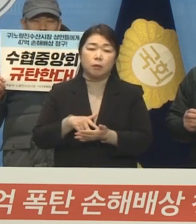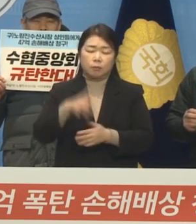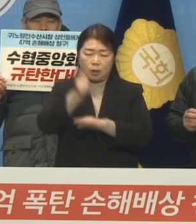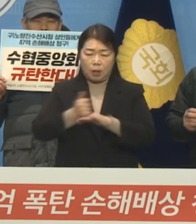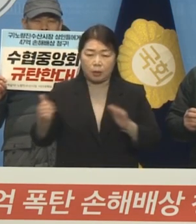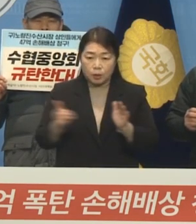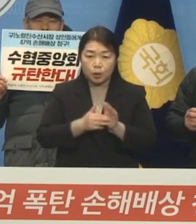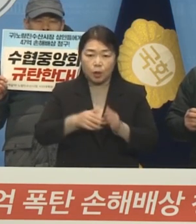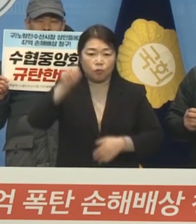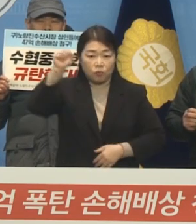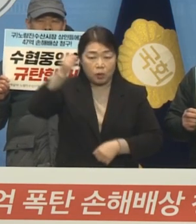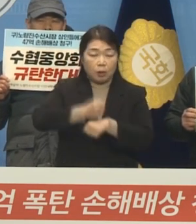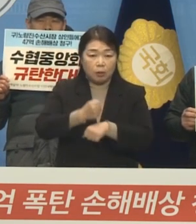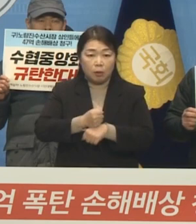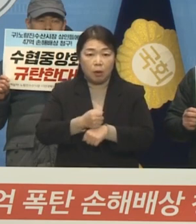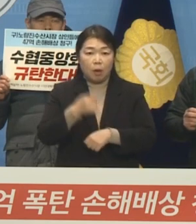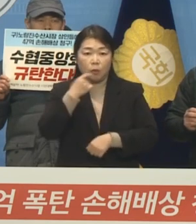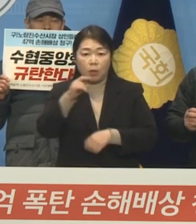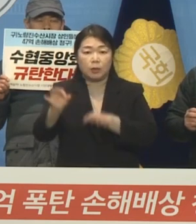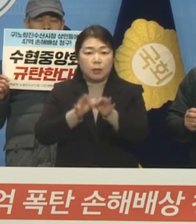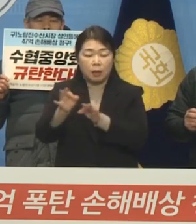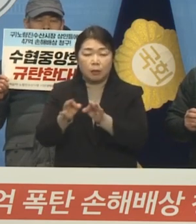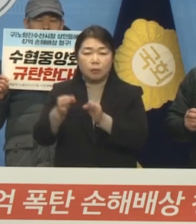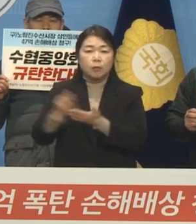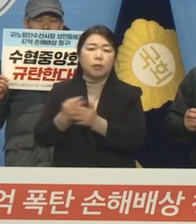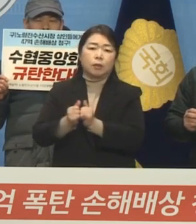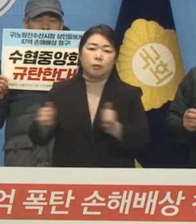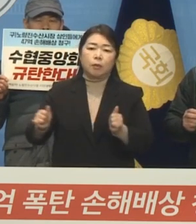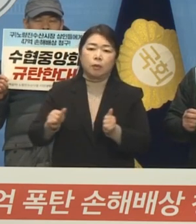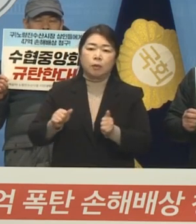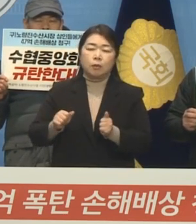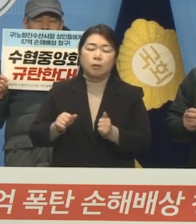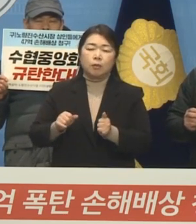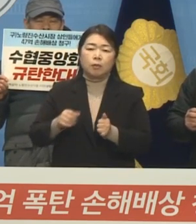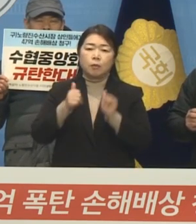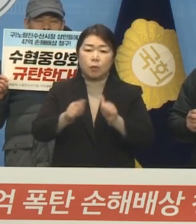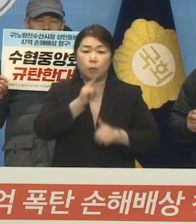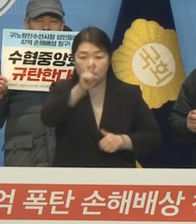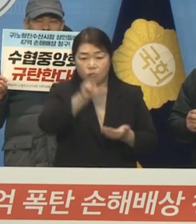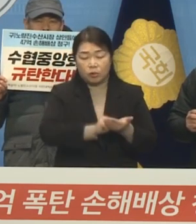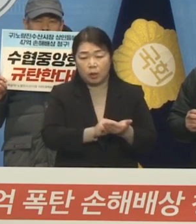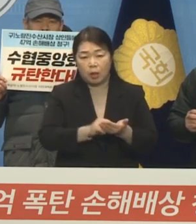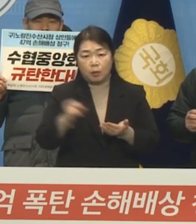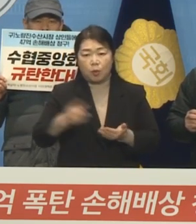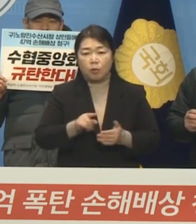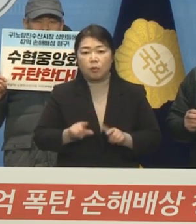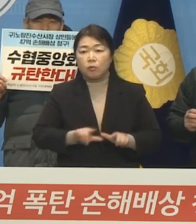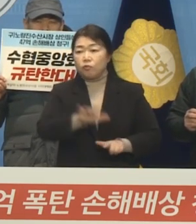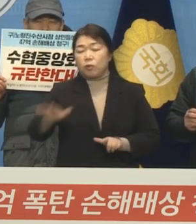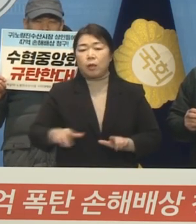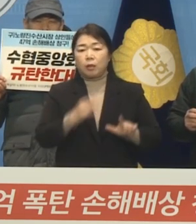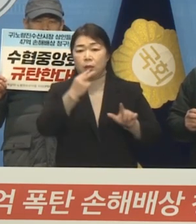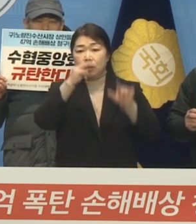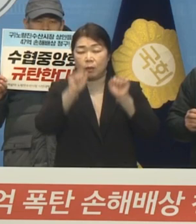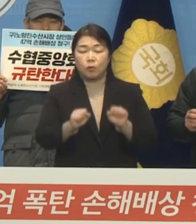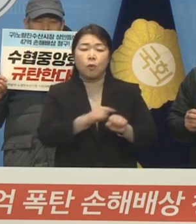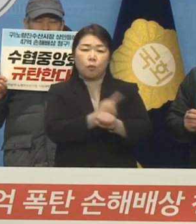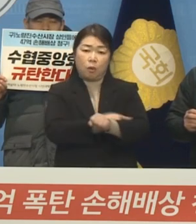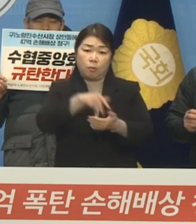투쟁해서 노량진 수산시장 문제 해결과 또 저희 생존권 보장 그리고 이